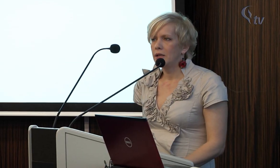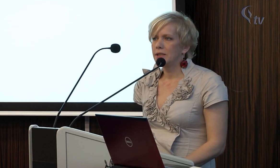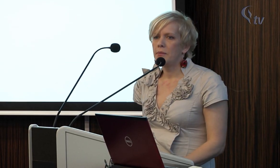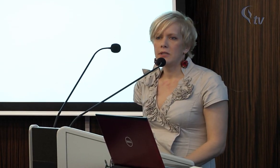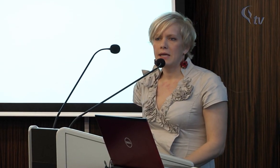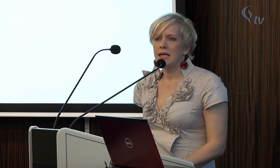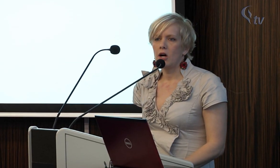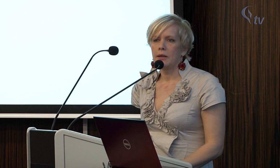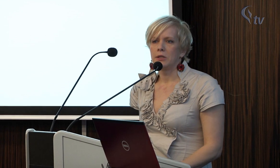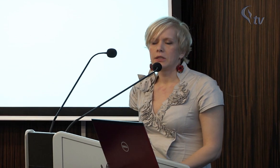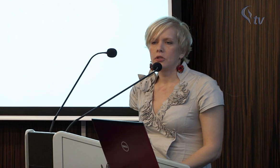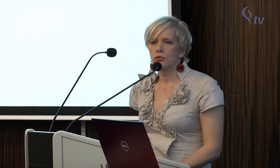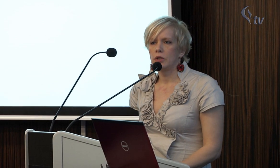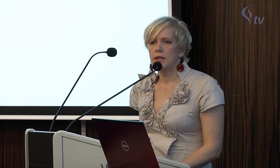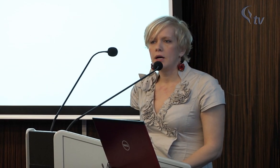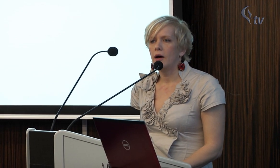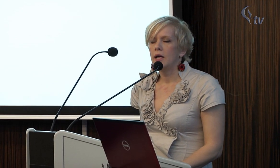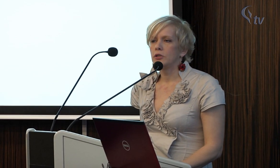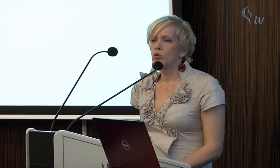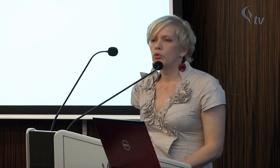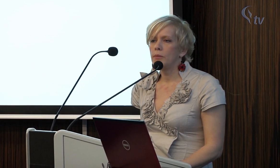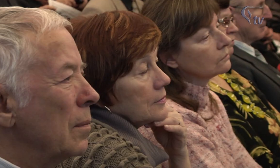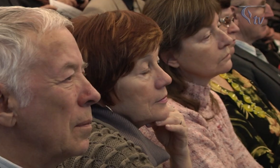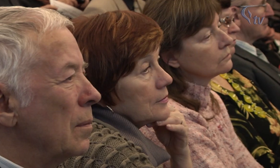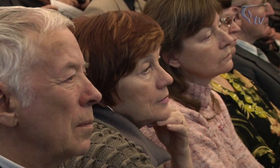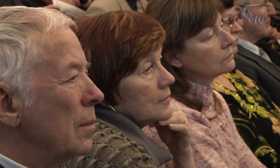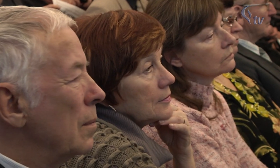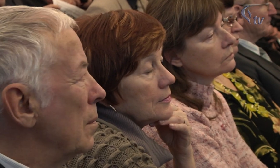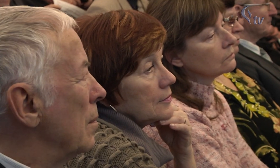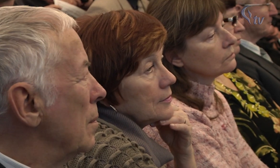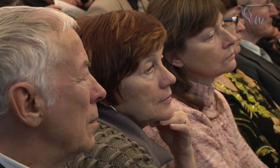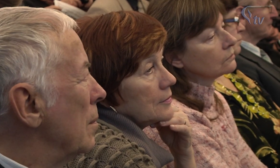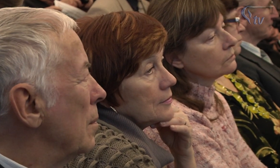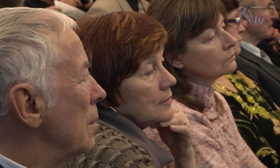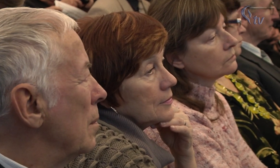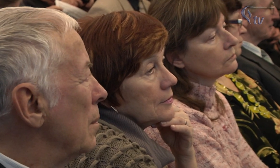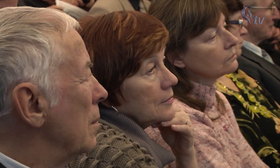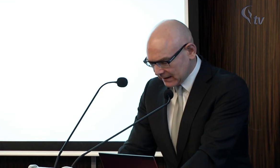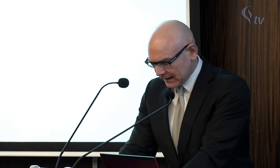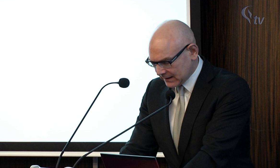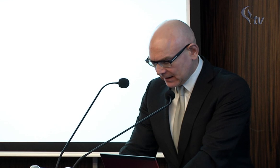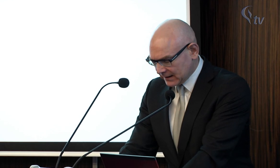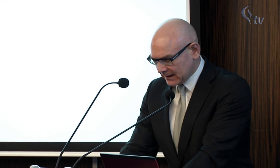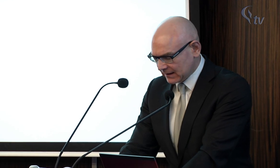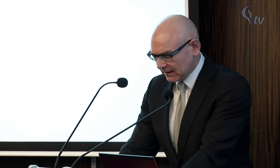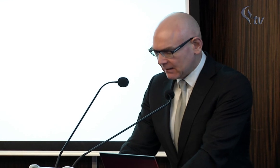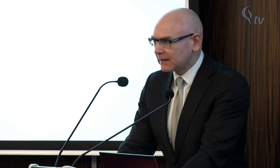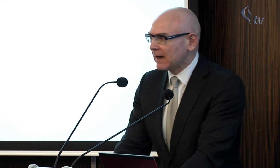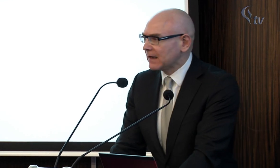siis ega me vist keegi väga täpselt seda vastust ei tea, sest kultuuri ning nautida teiste loodud. Et teen seda